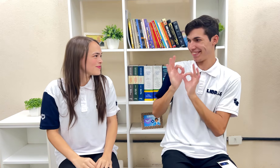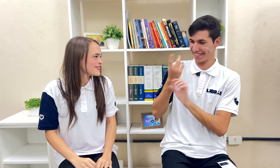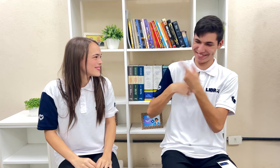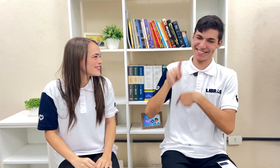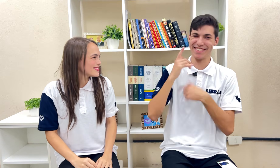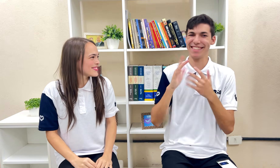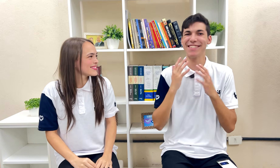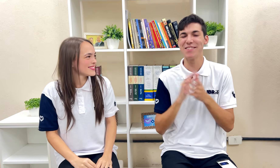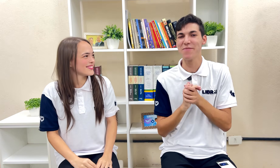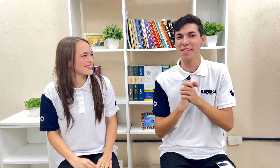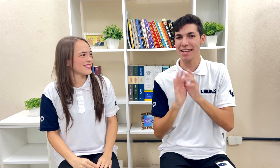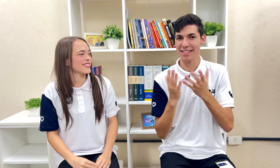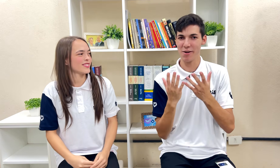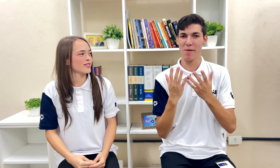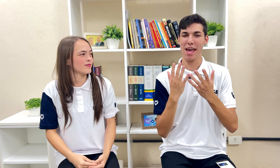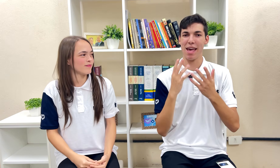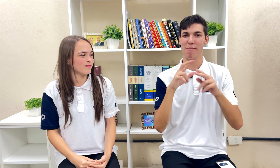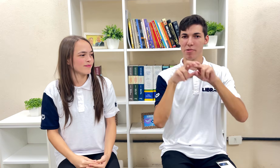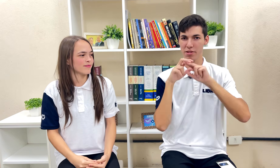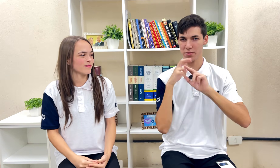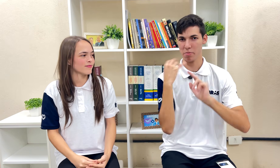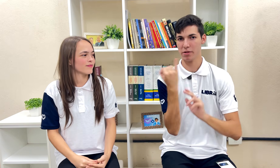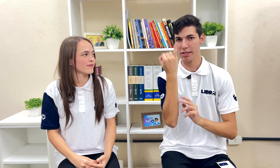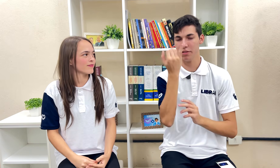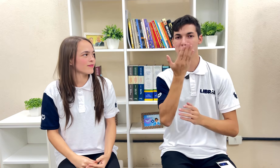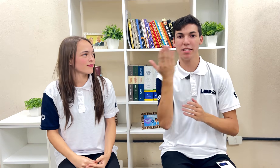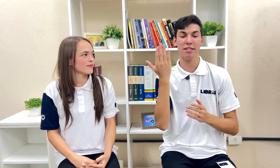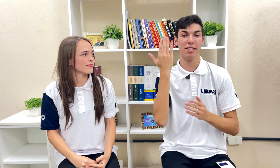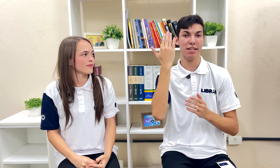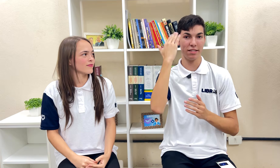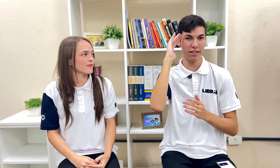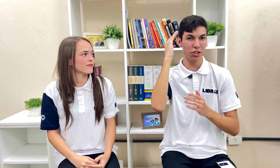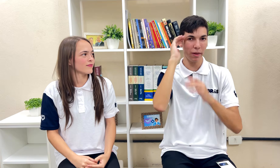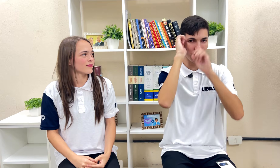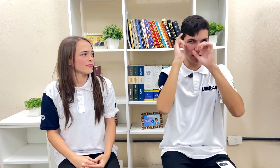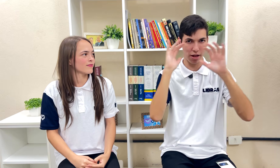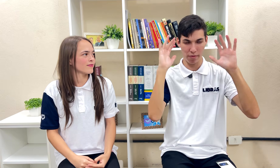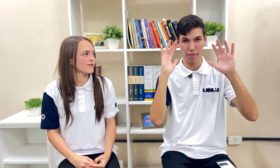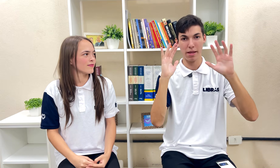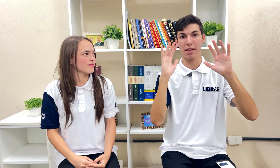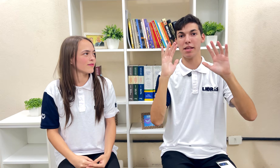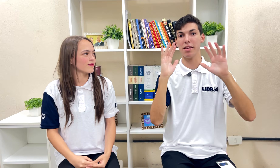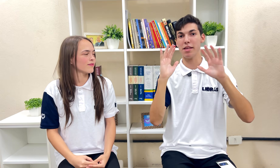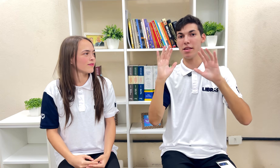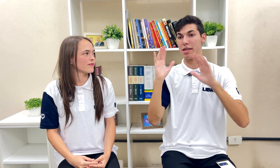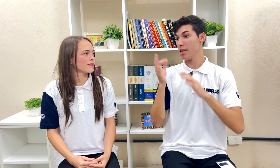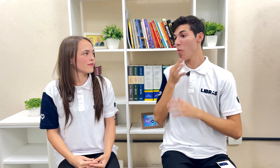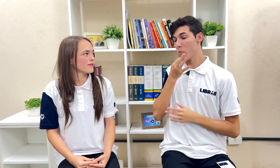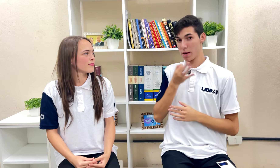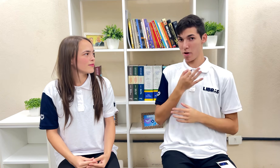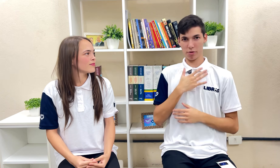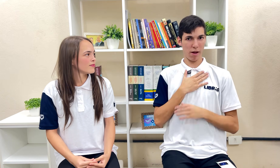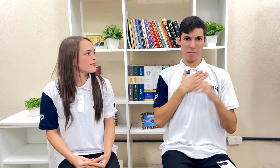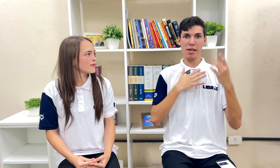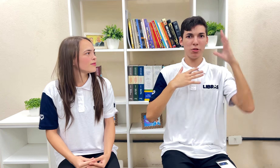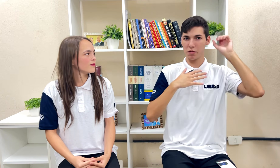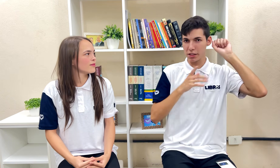Então, por isso, é importante vocês terem esse entendimento claro. e é uma opinião que não é minha de ouvinte,